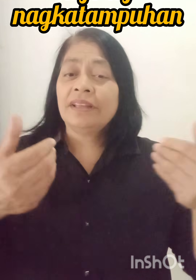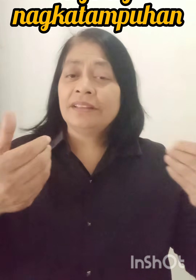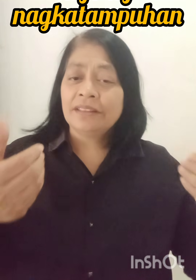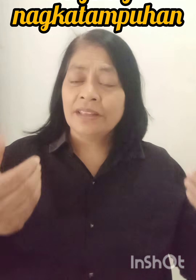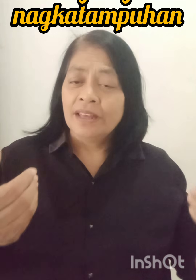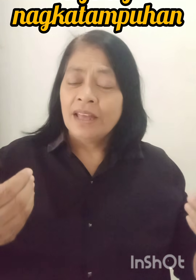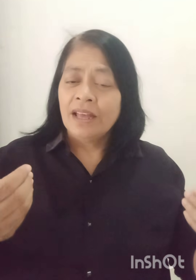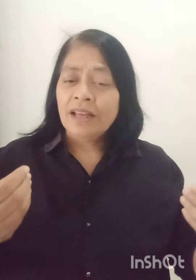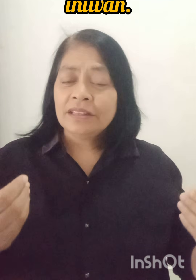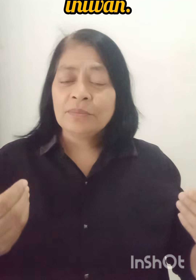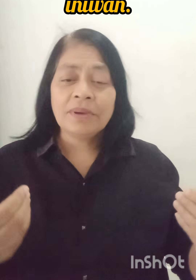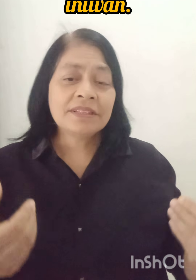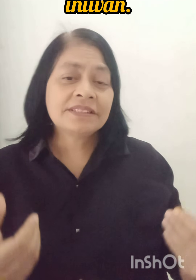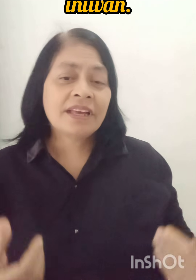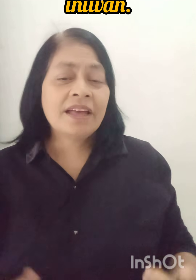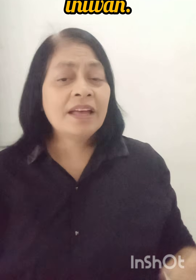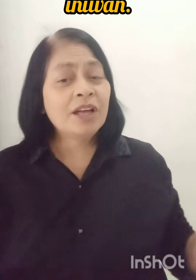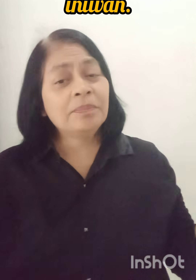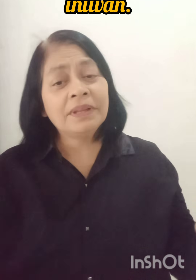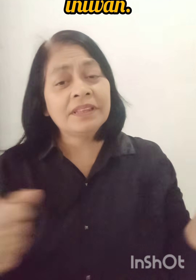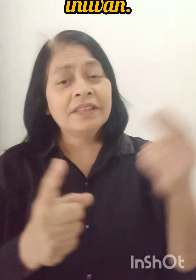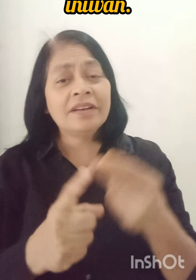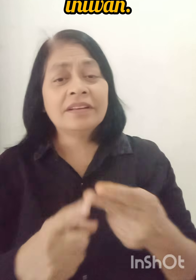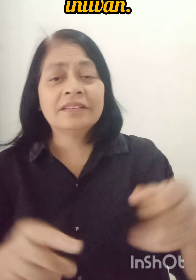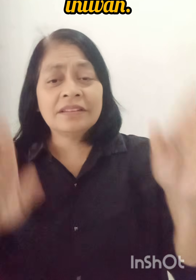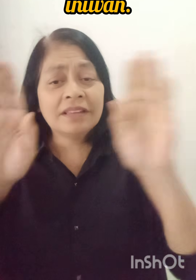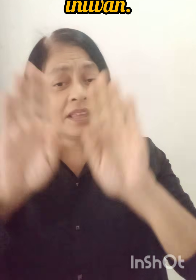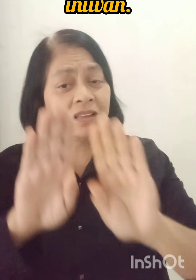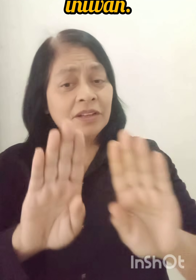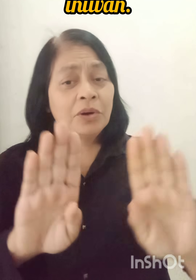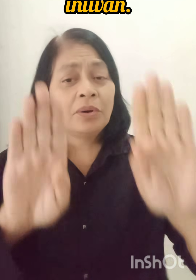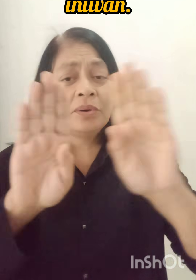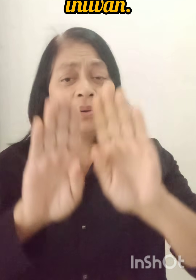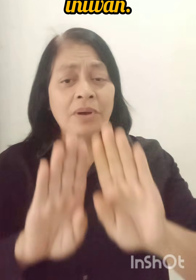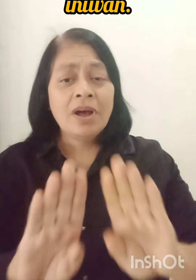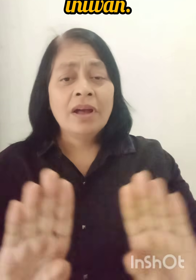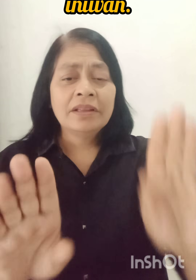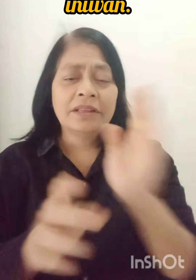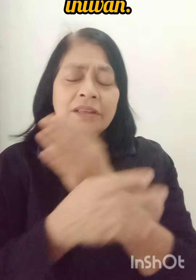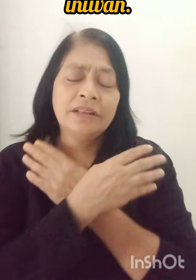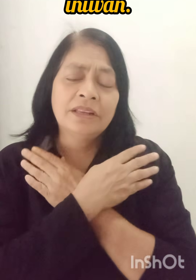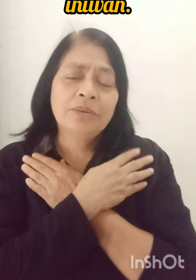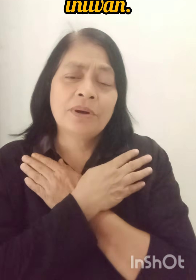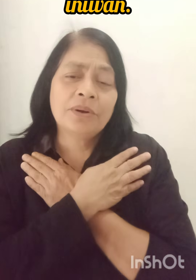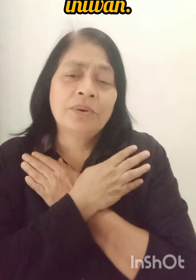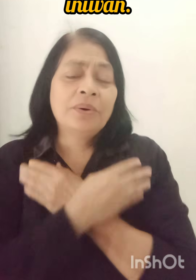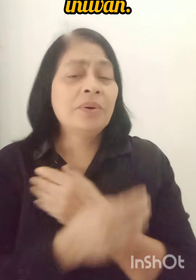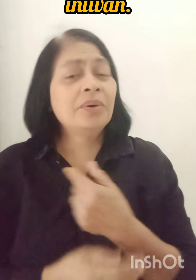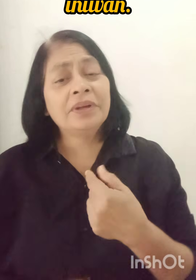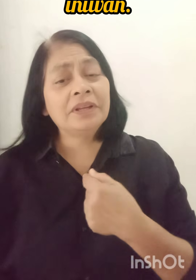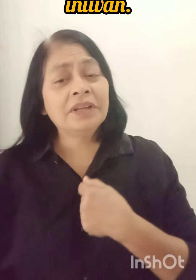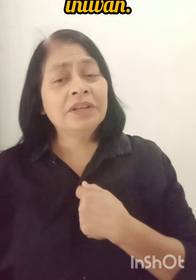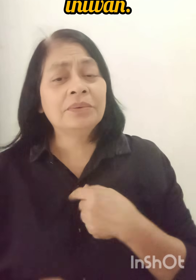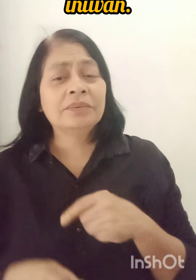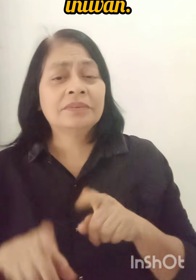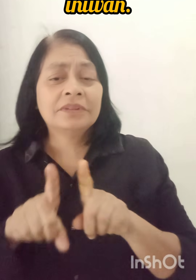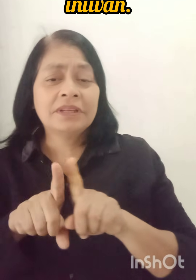nagkatampuhan, at pagsapit ng linggo, giliw ako'y iyong